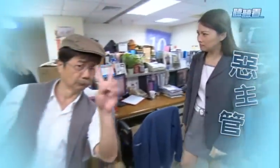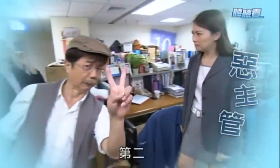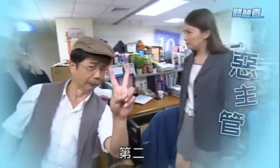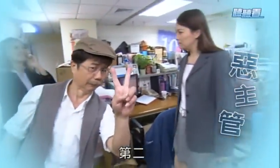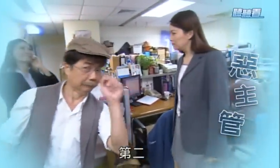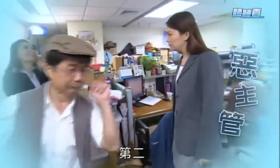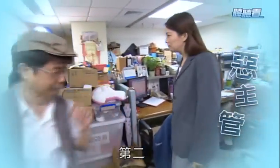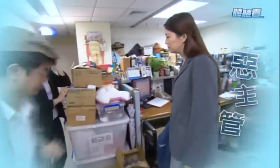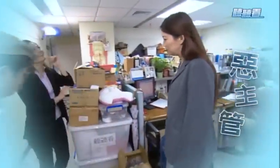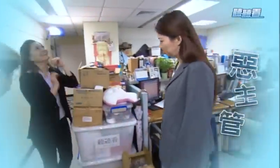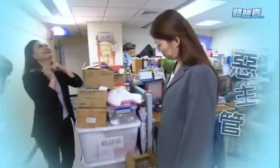第2。